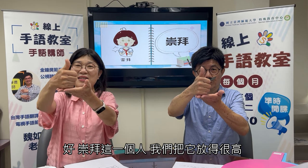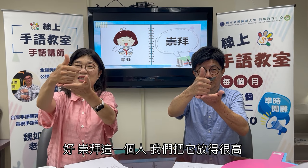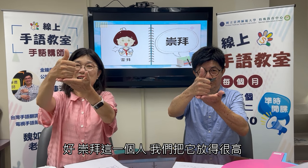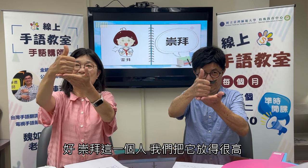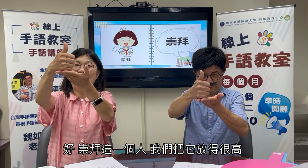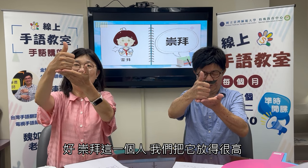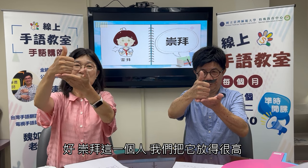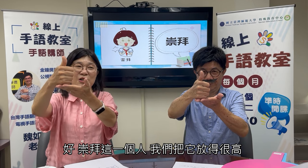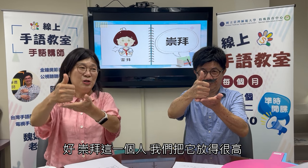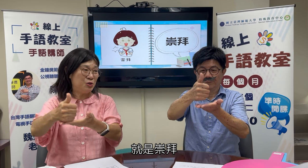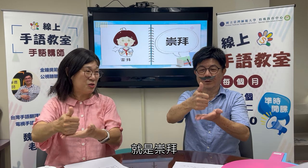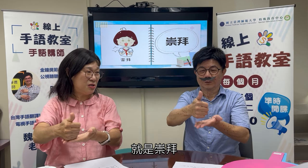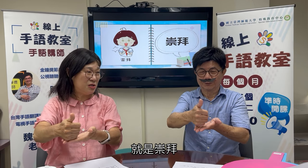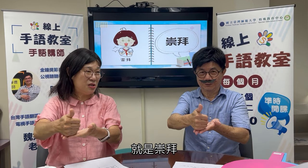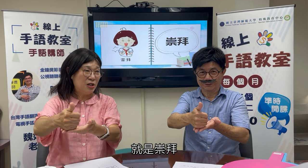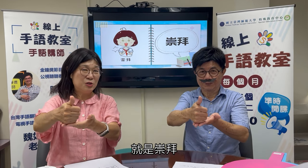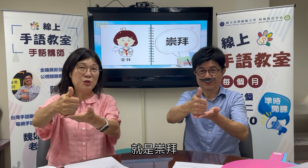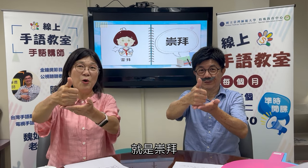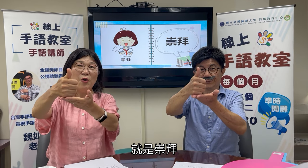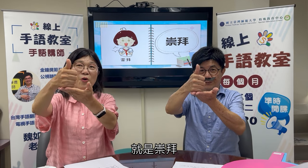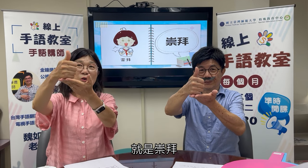很高，就是